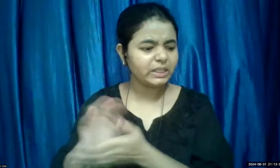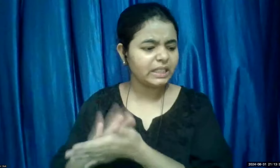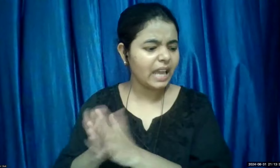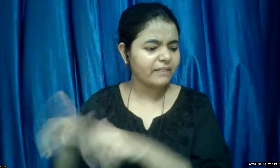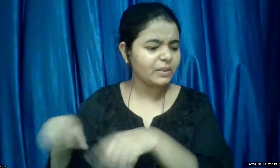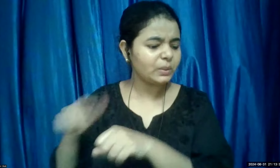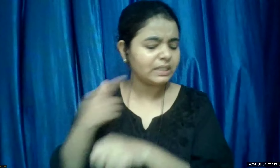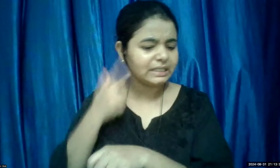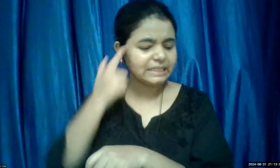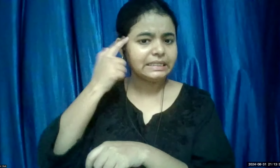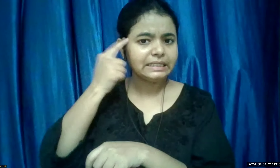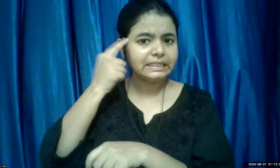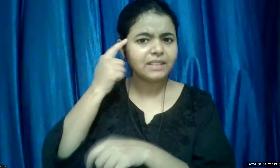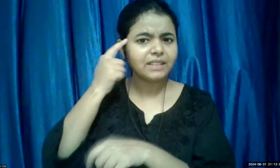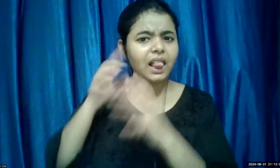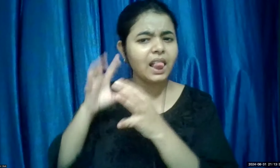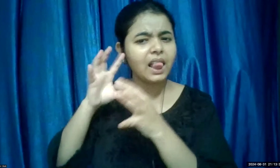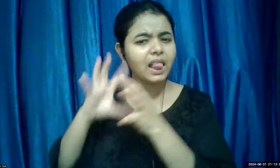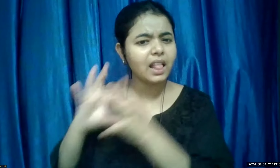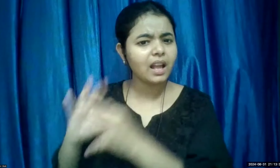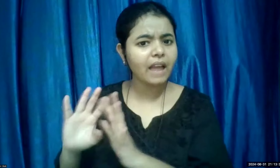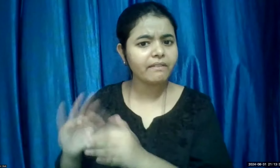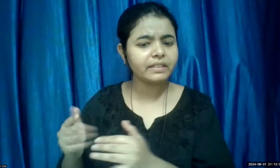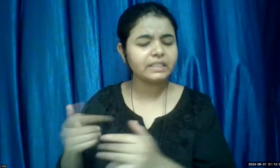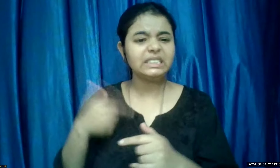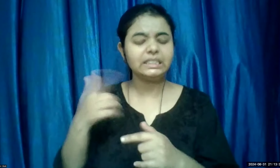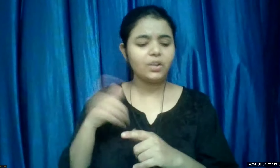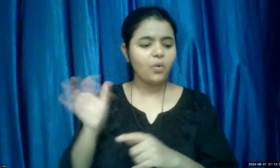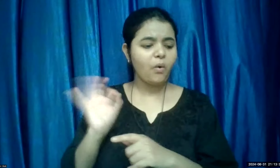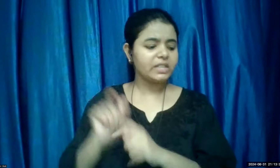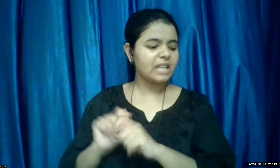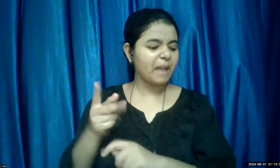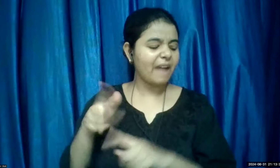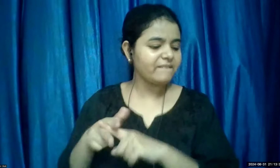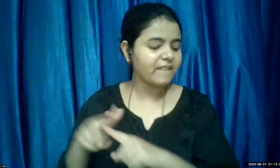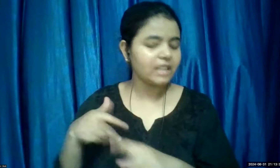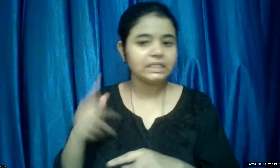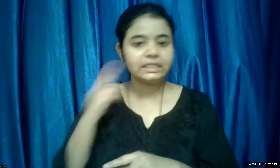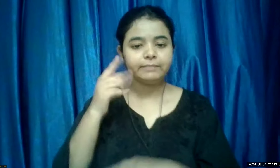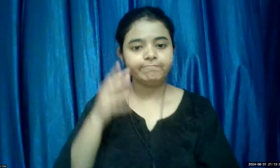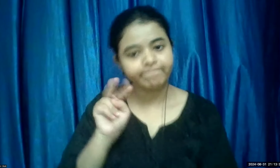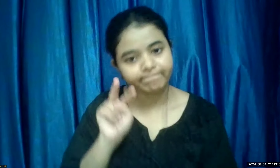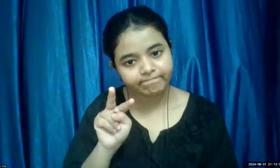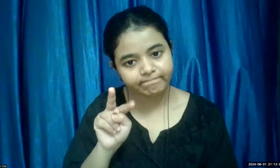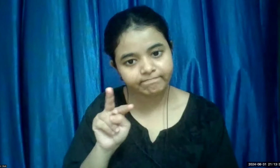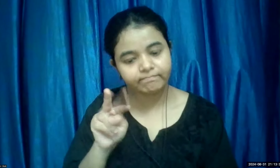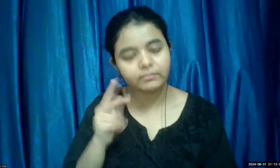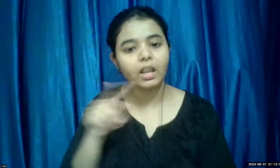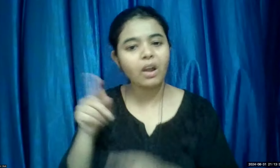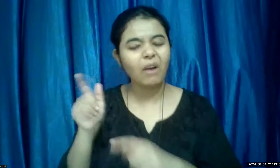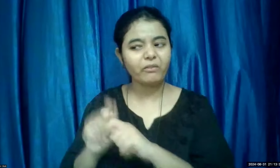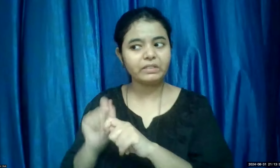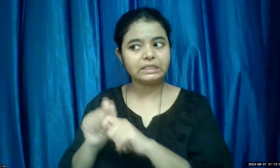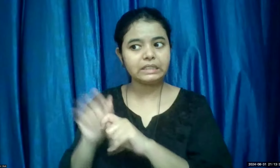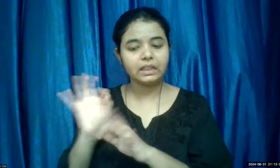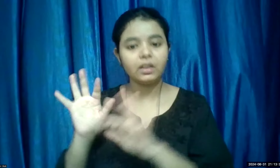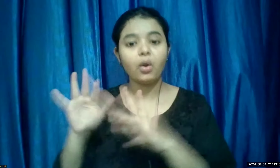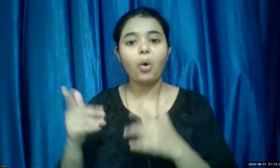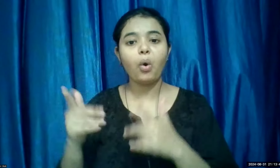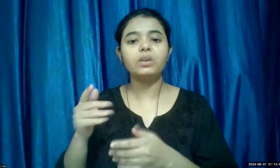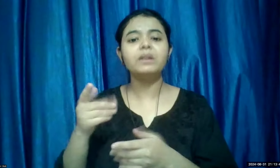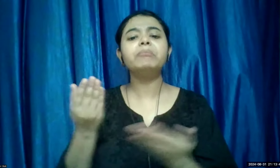रोटी बनानी है, थोड़ी देर में आपके मन में विचार आएगा कि मेरे को ऑफिस का काम करना है, अगर कोई बच्चा होगा तो उसको थोड़ी देर में विचार आएगा मेरे को कॉलेज